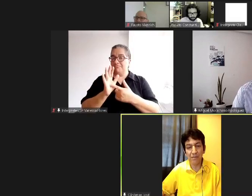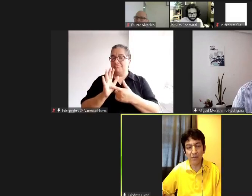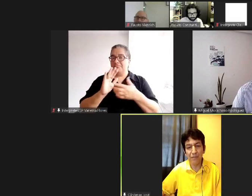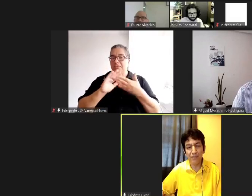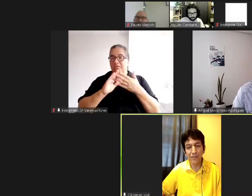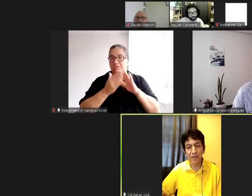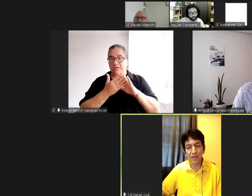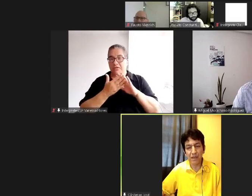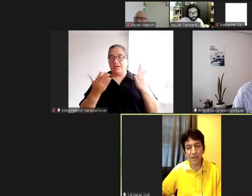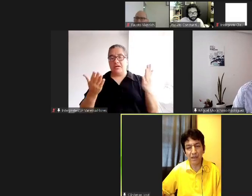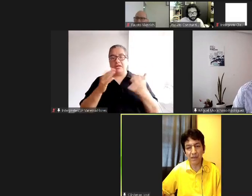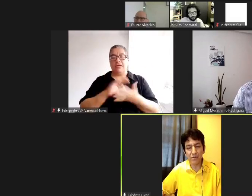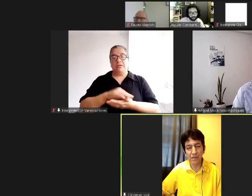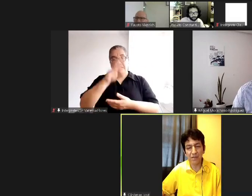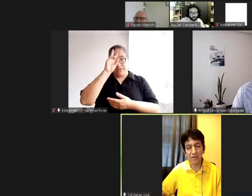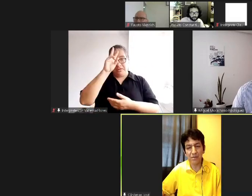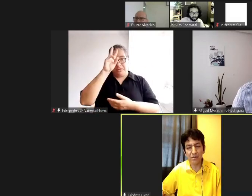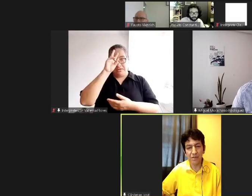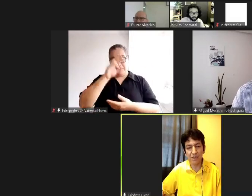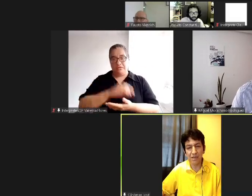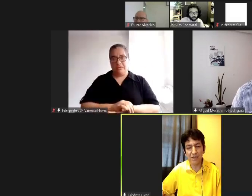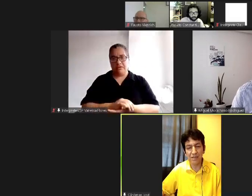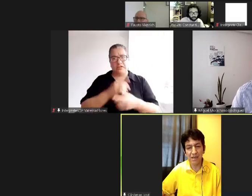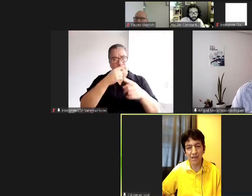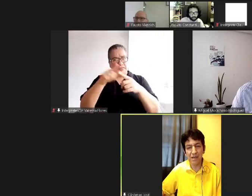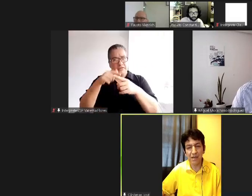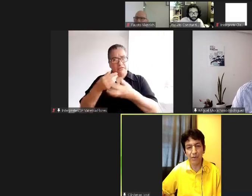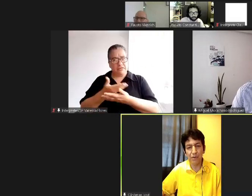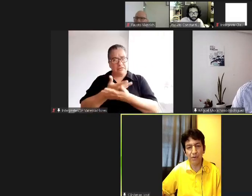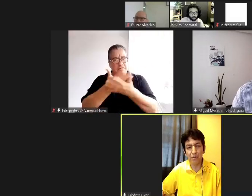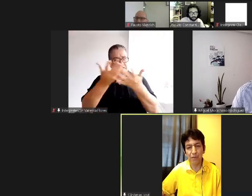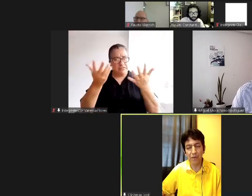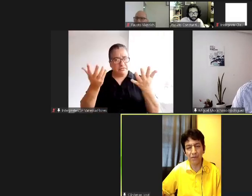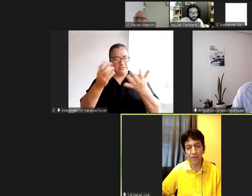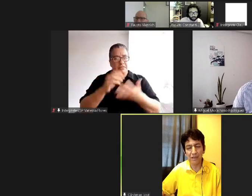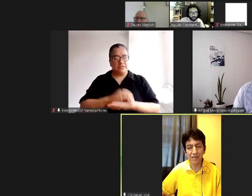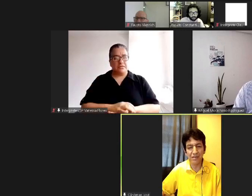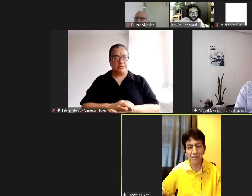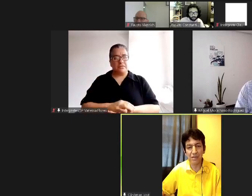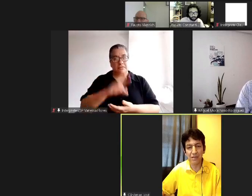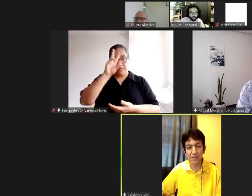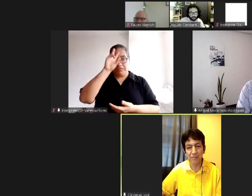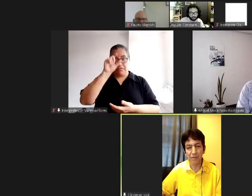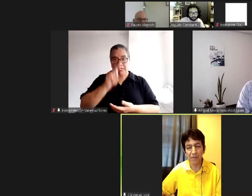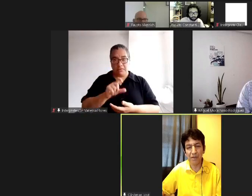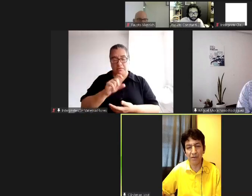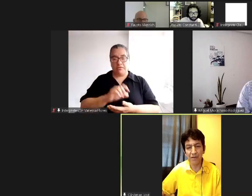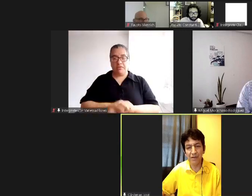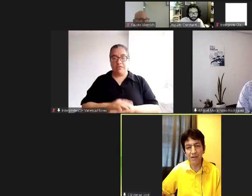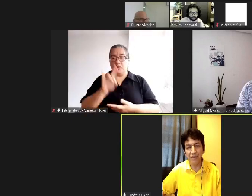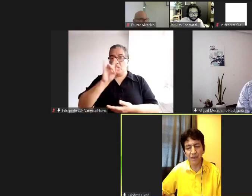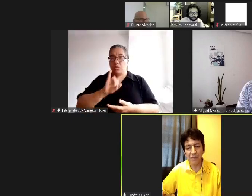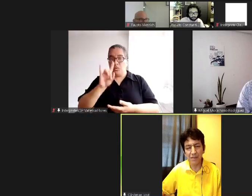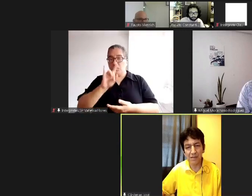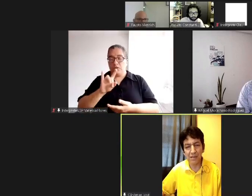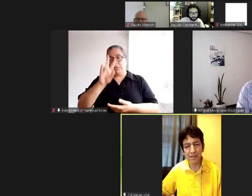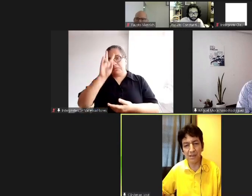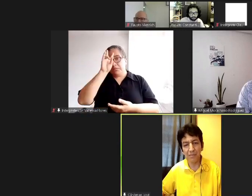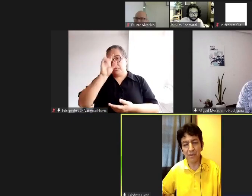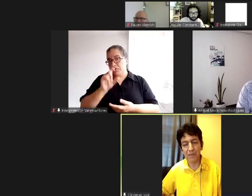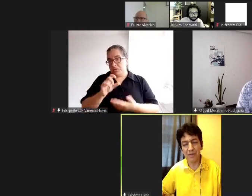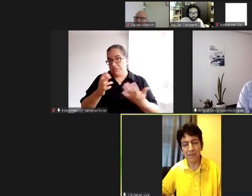libre en Perú, que incluso hay distribuciones realizadas por peruanos y que están siendo utilizadas por peruanos, ¿no? Es